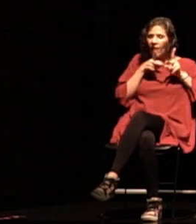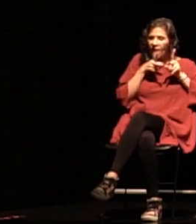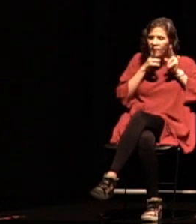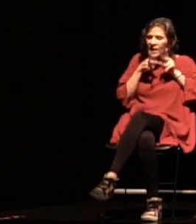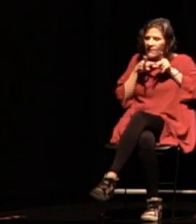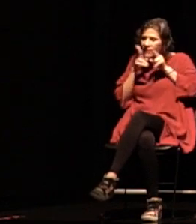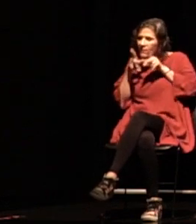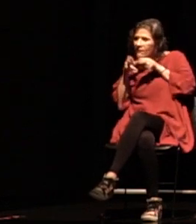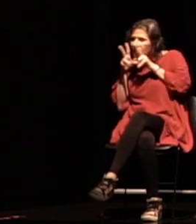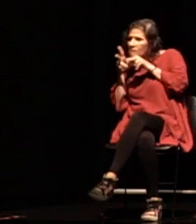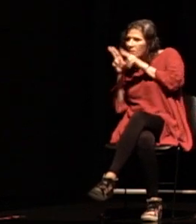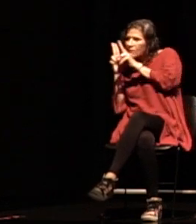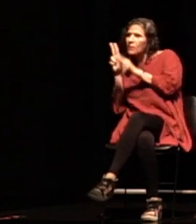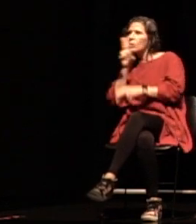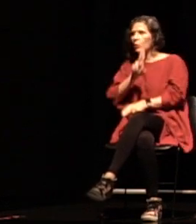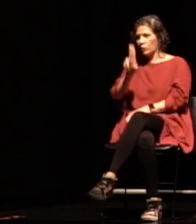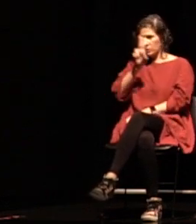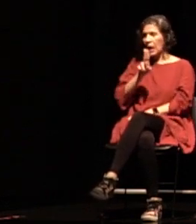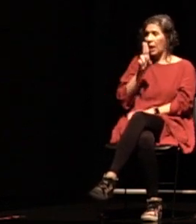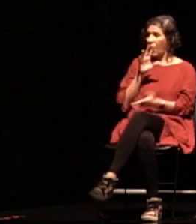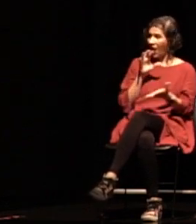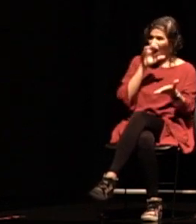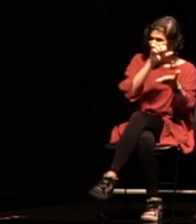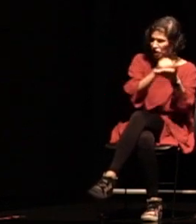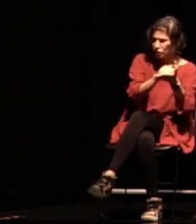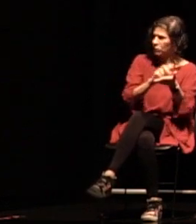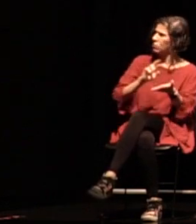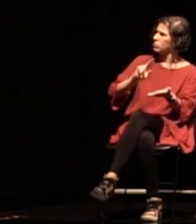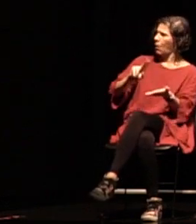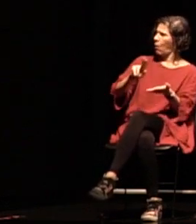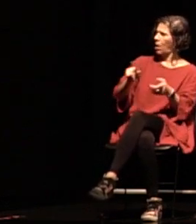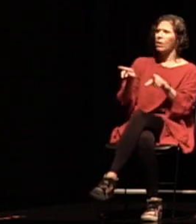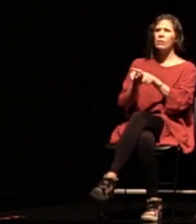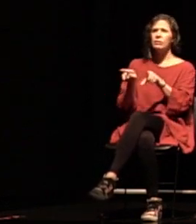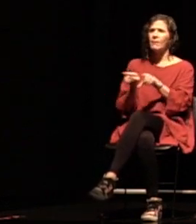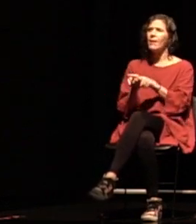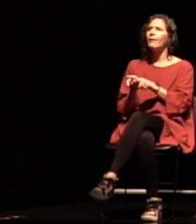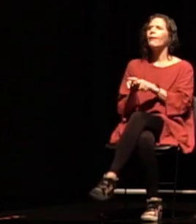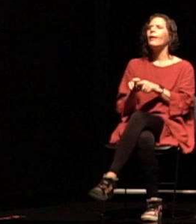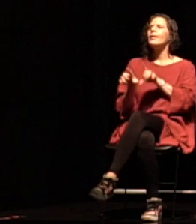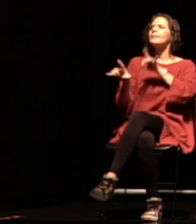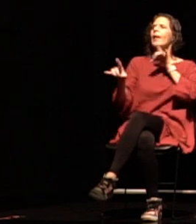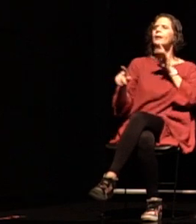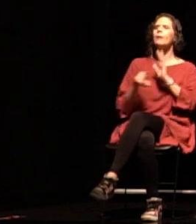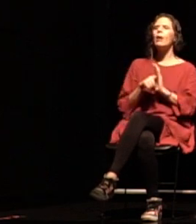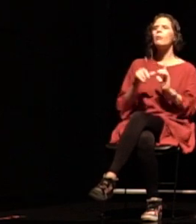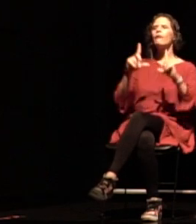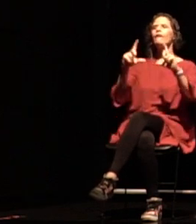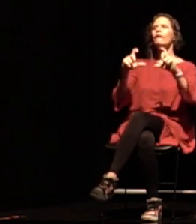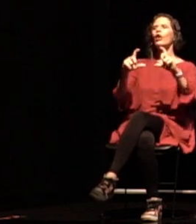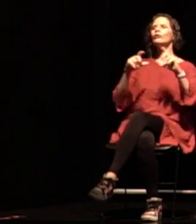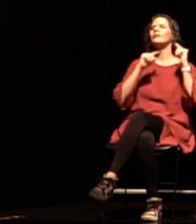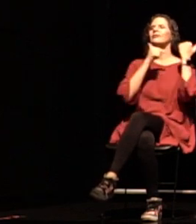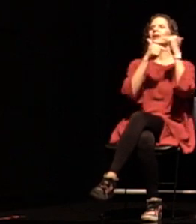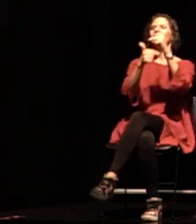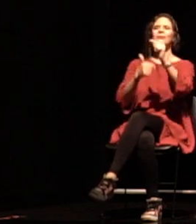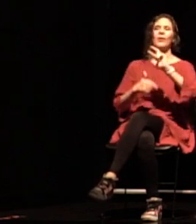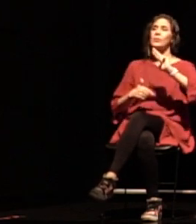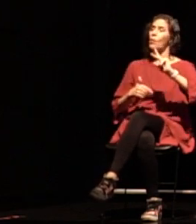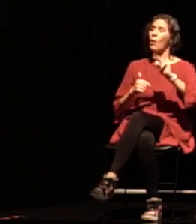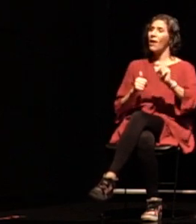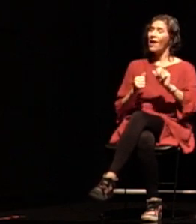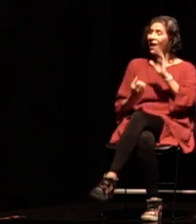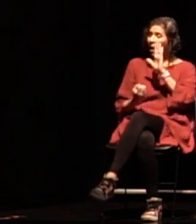a IOL não utiliza nem como registro, nem como técnica fotográfica ou fílmica. A IOL constrói imagens.